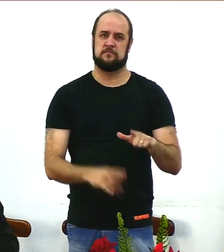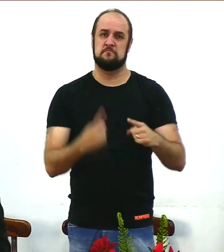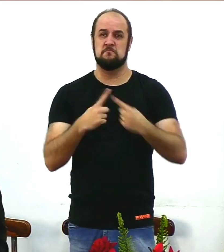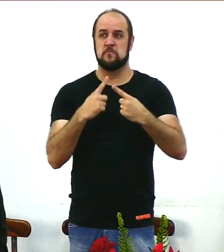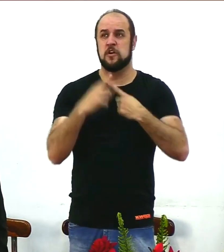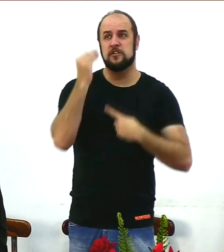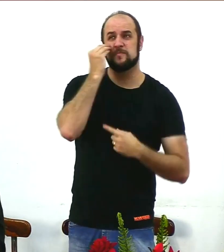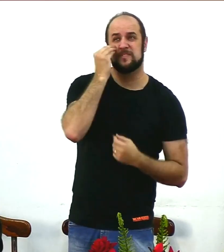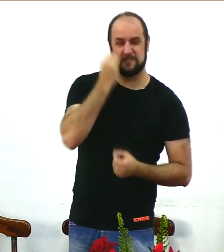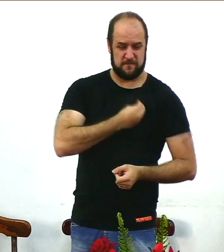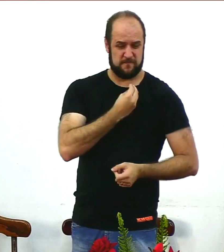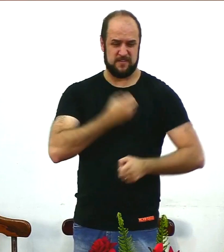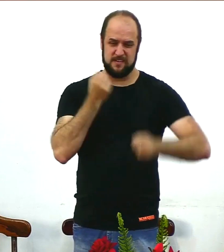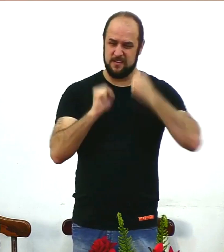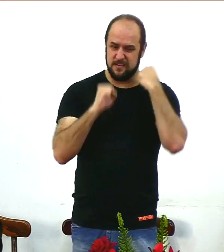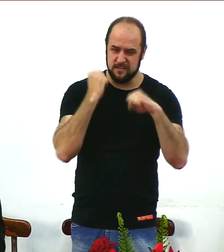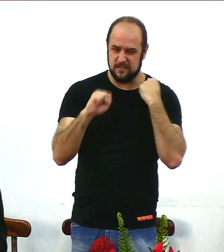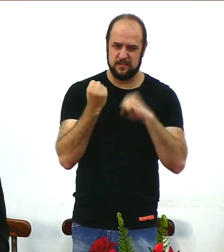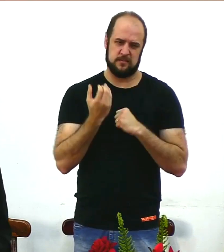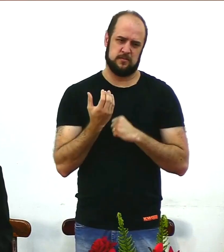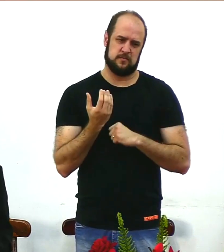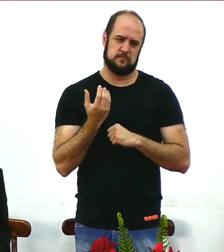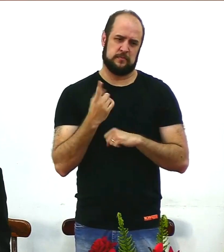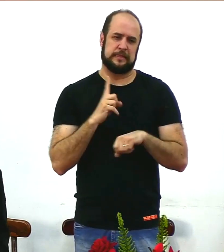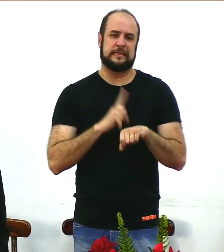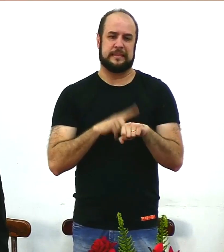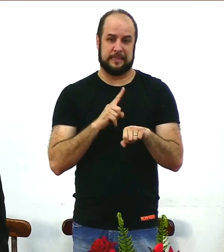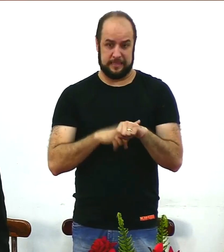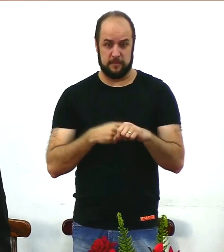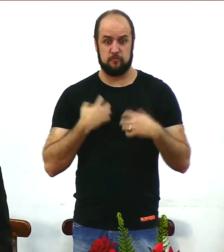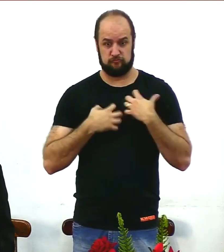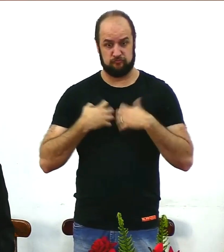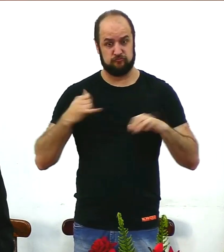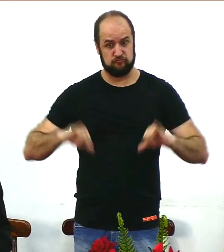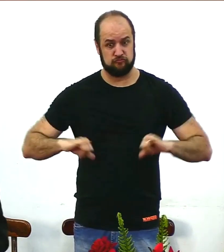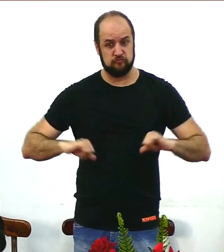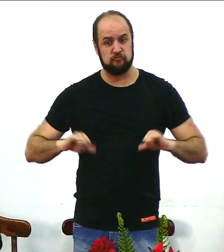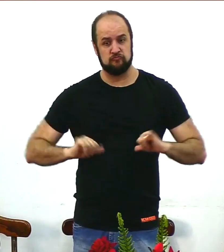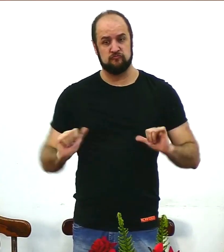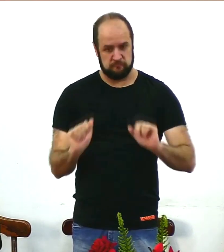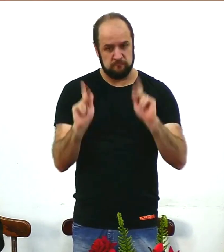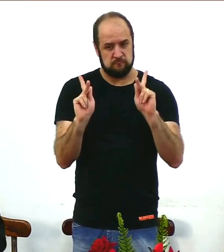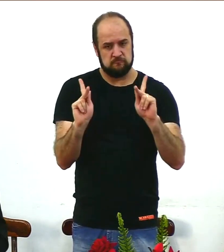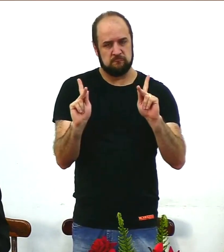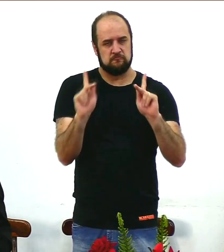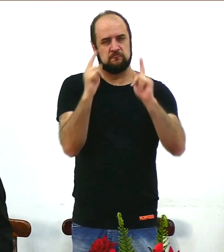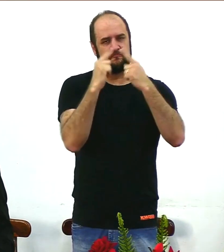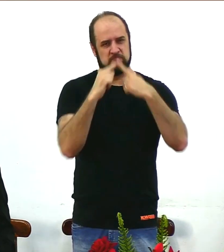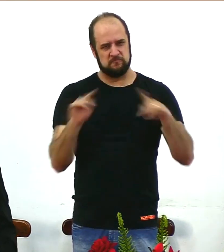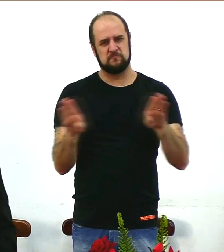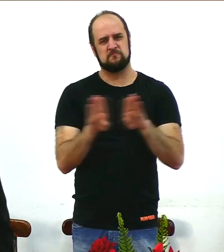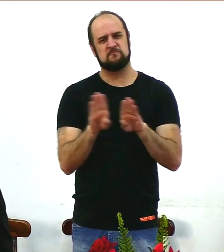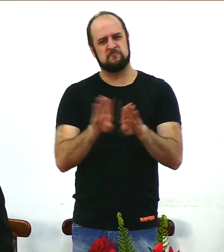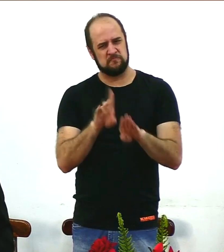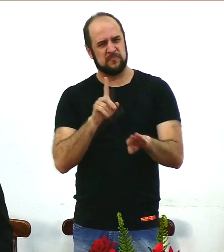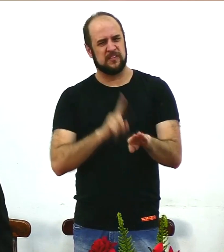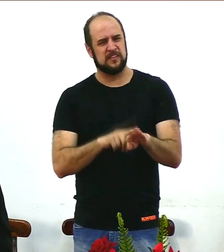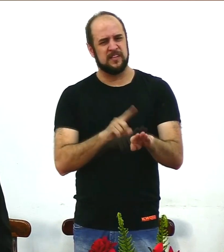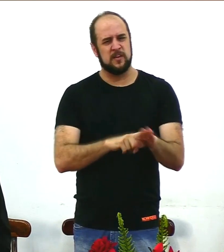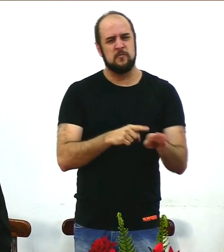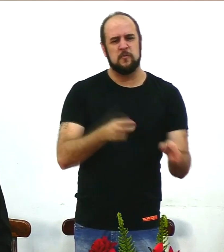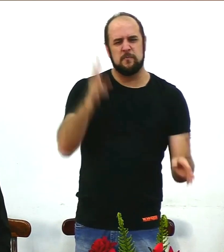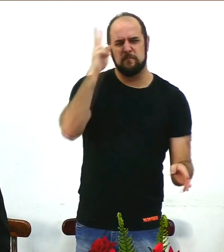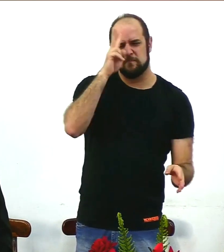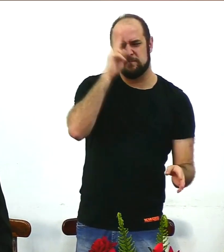E eu aplico esse detalhe a todos os desigrejados neste momento. Aqueles que foram